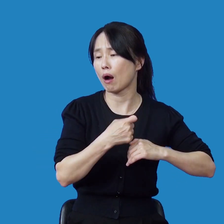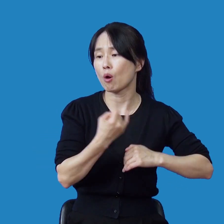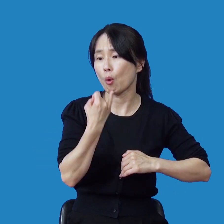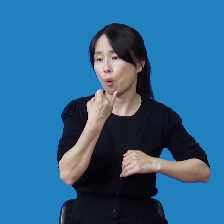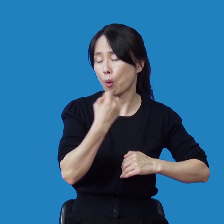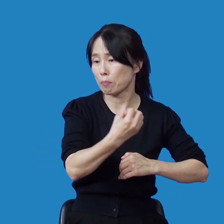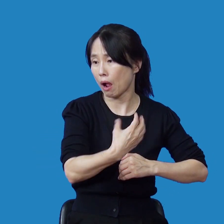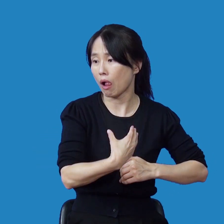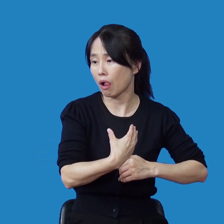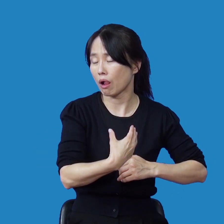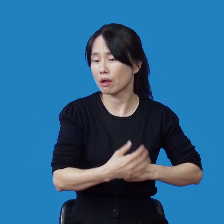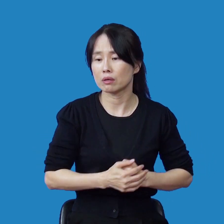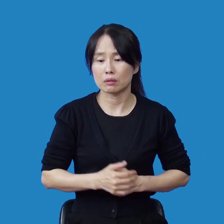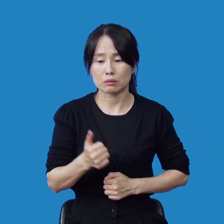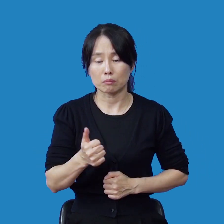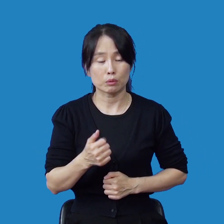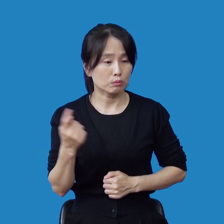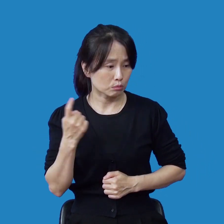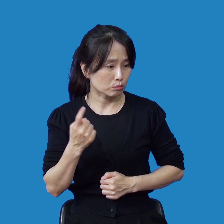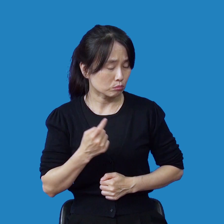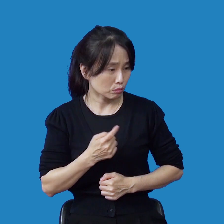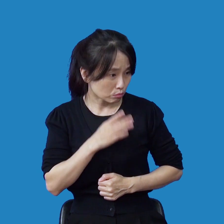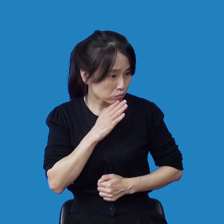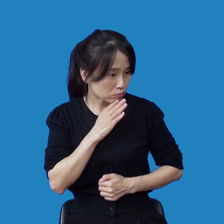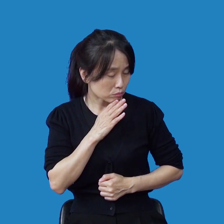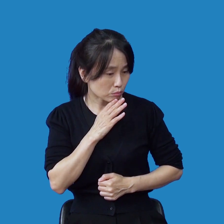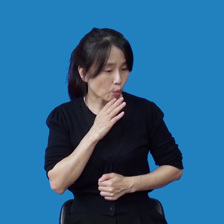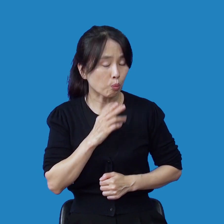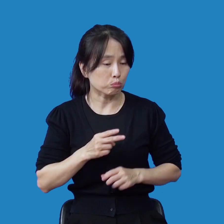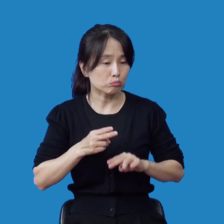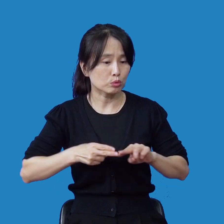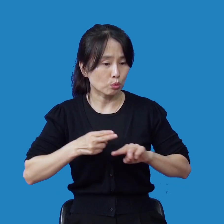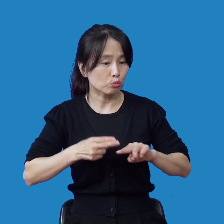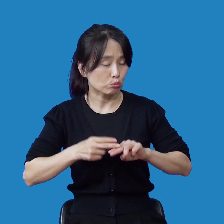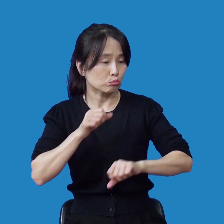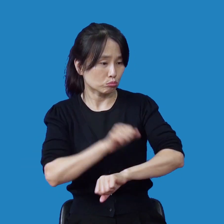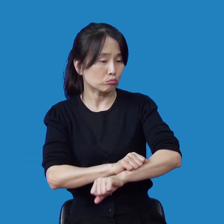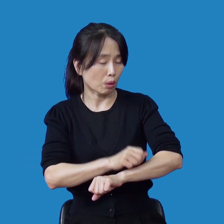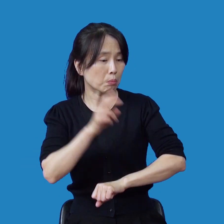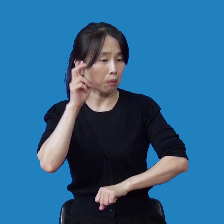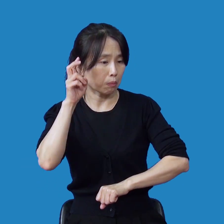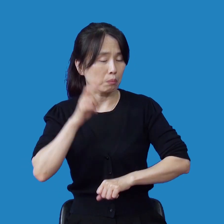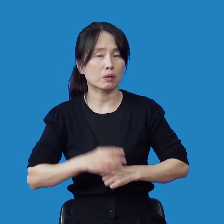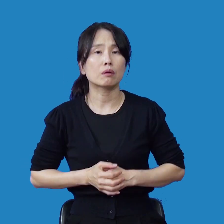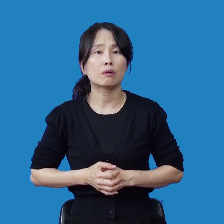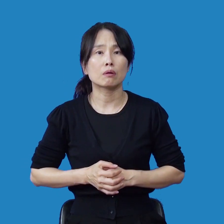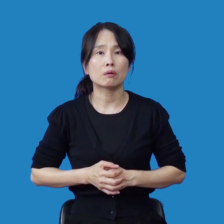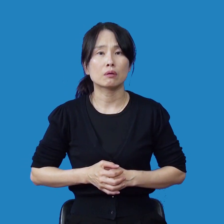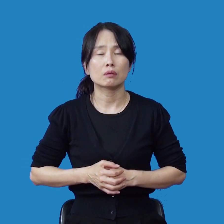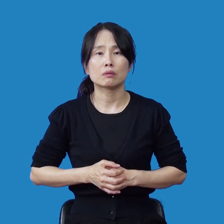괜찮대. 남편이 그래? 주방장이 솜씨가 좋은 모양이지.